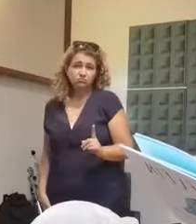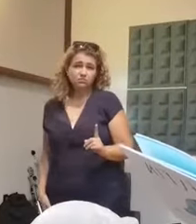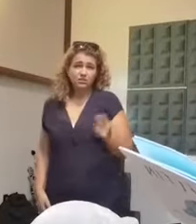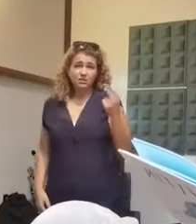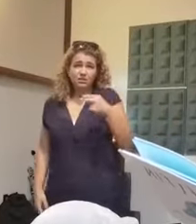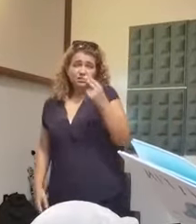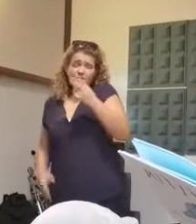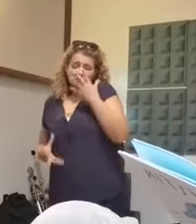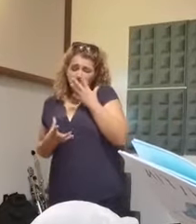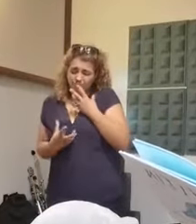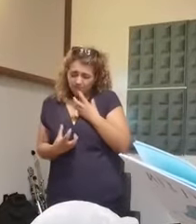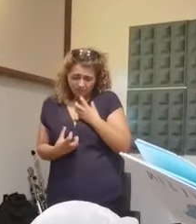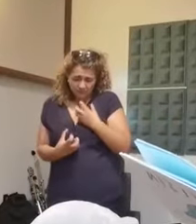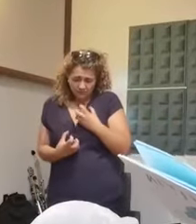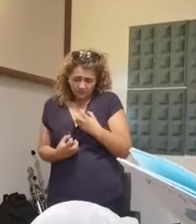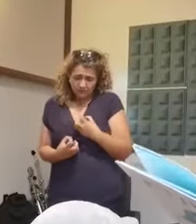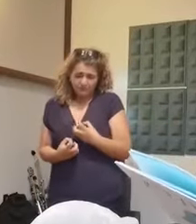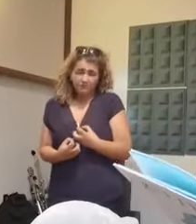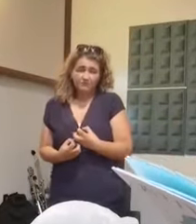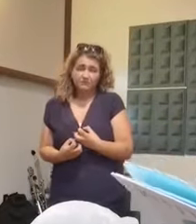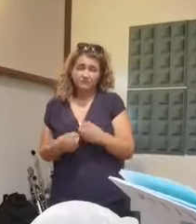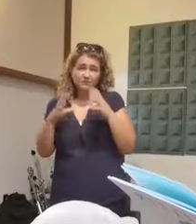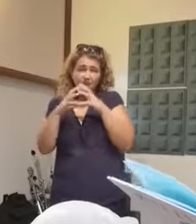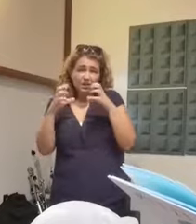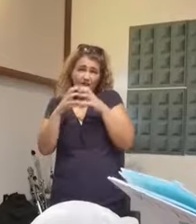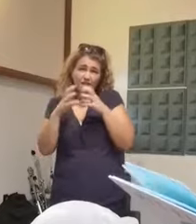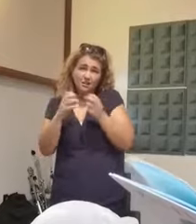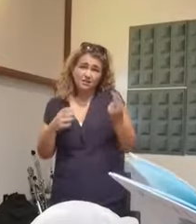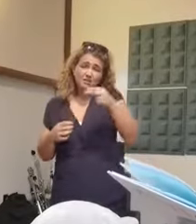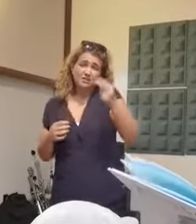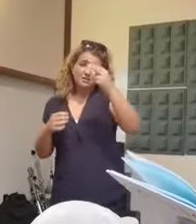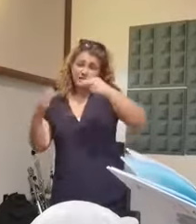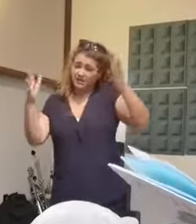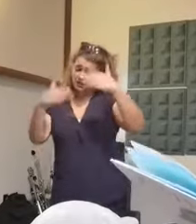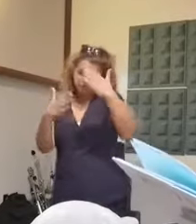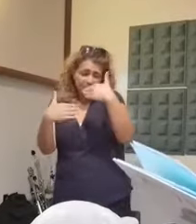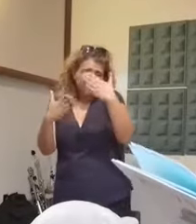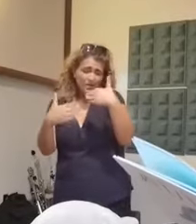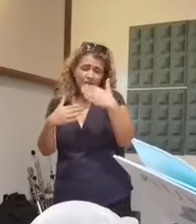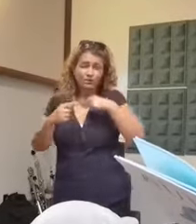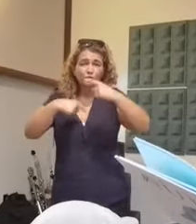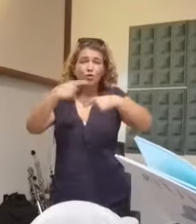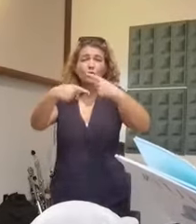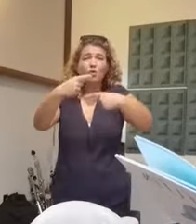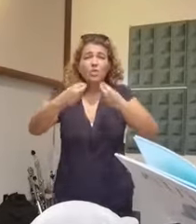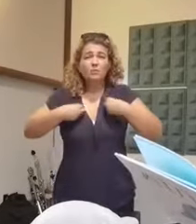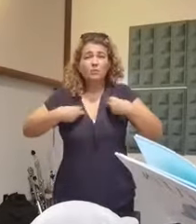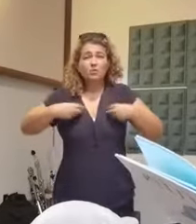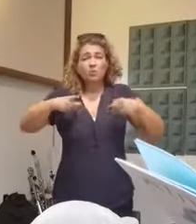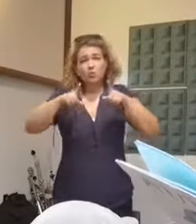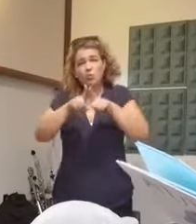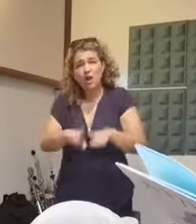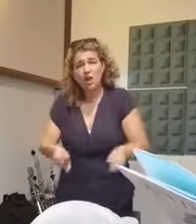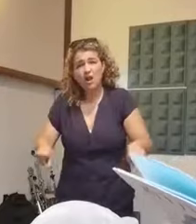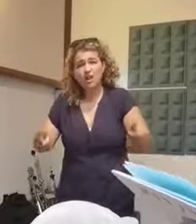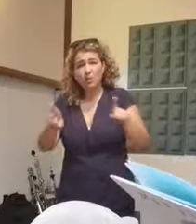Delfín estaba muy triste, sin ganas de saltar. Ahora todos los días le